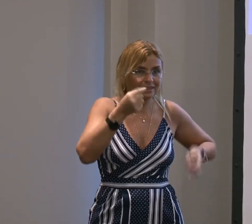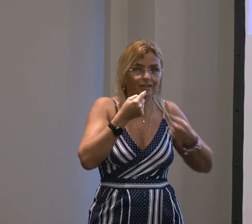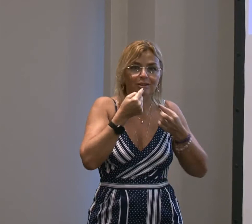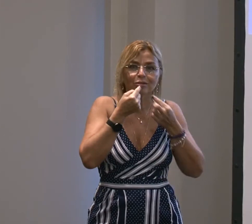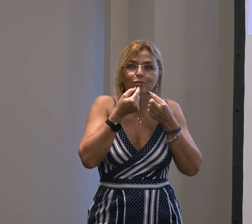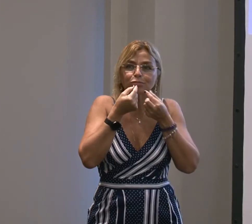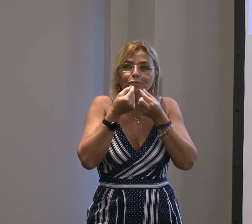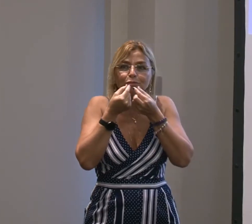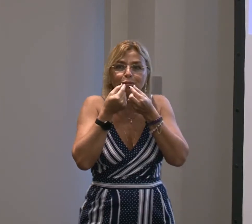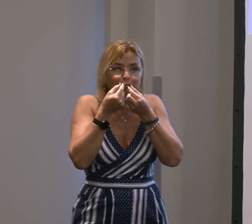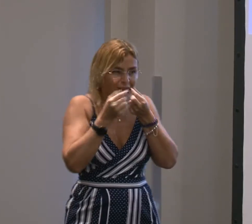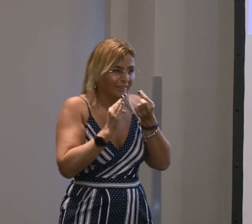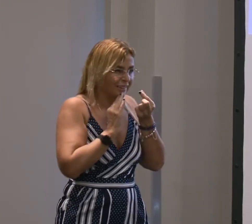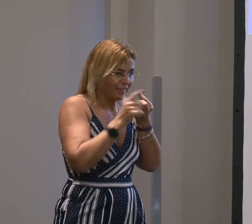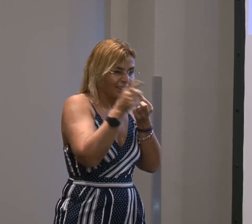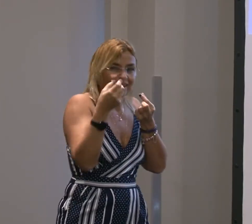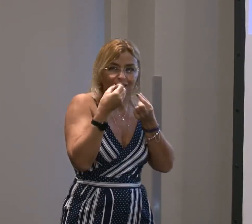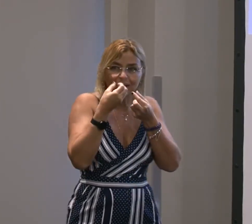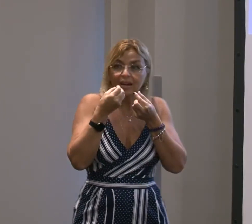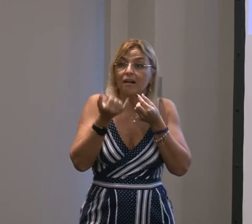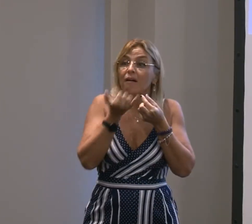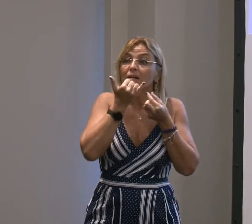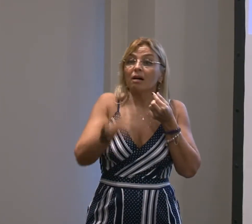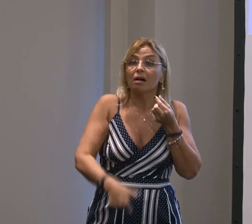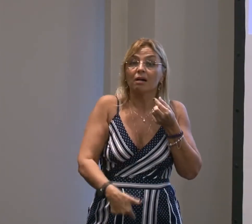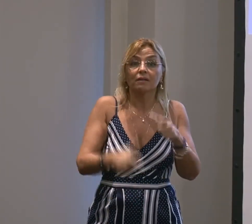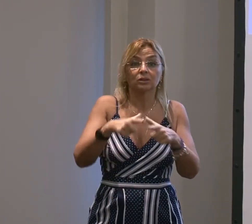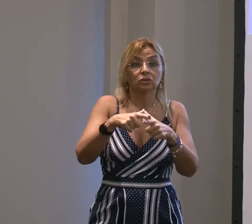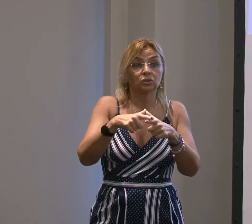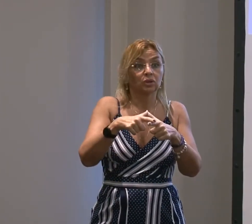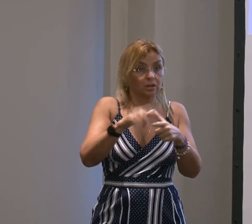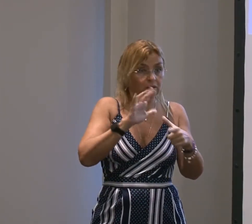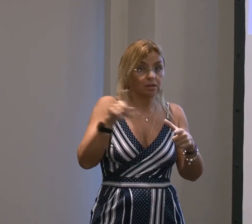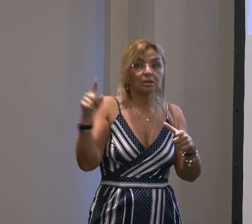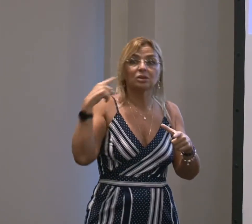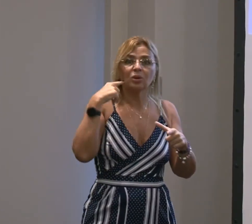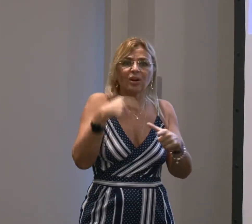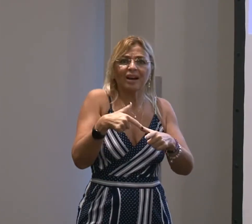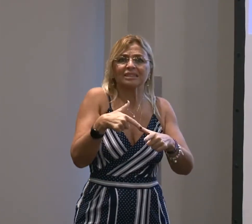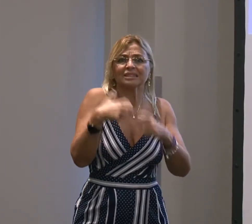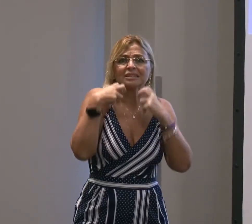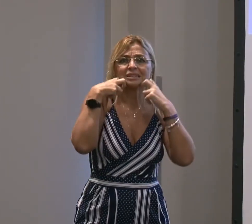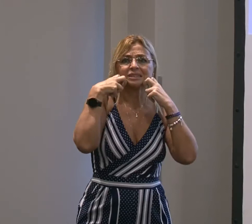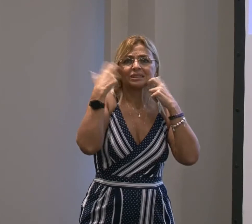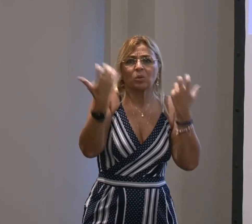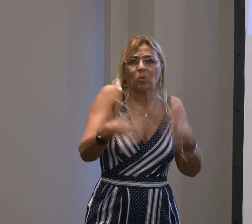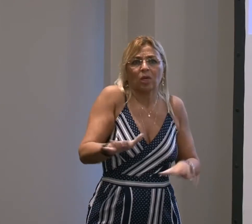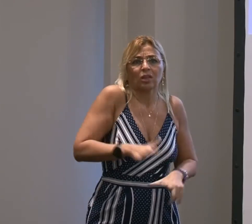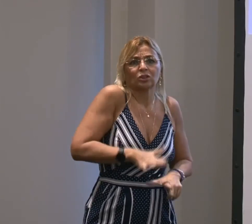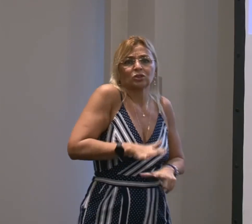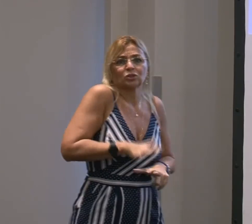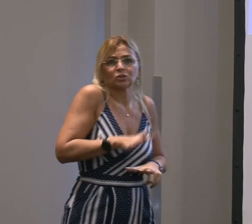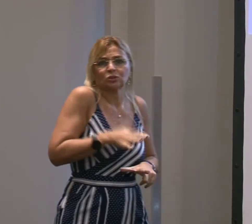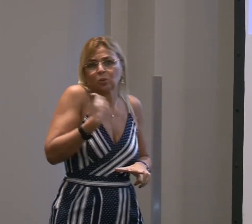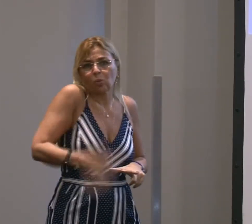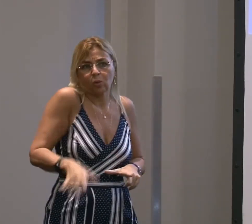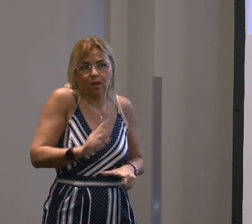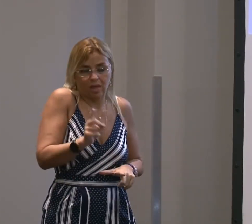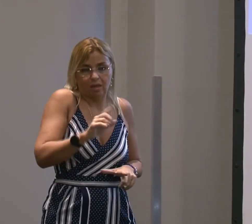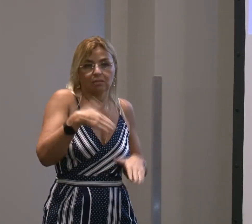que apresentava herpes, essa herpes labial que a maioria das pessoas tem, mas ela teve um outro tipo de herpes, que era uma herpes na região genital.